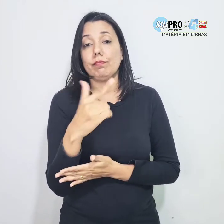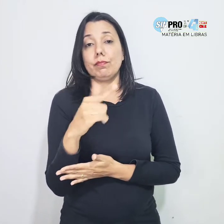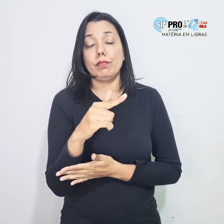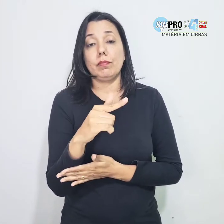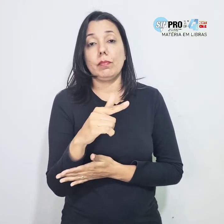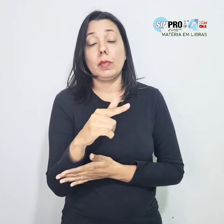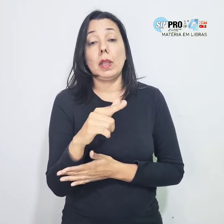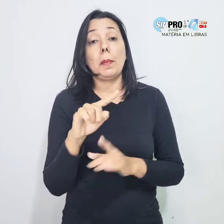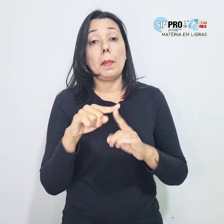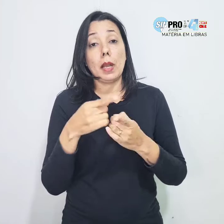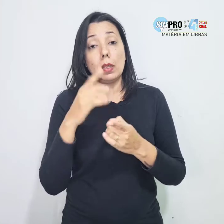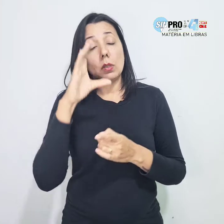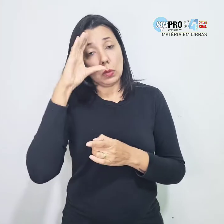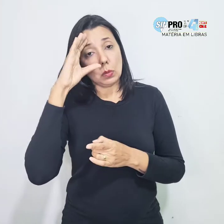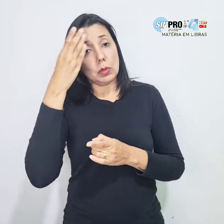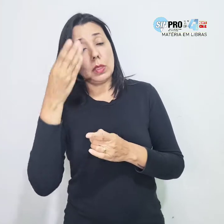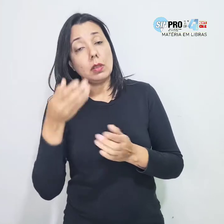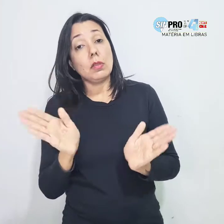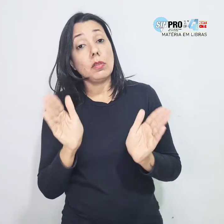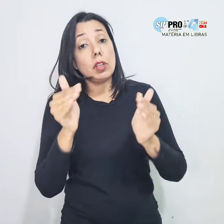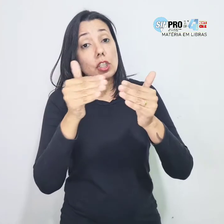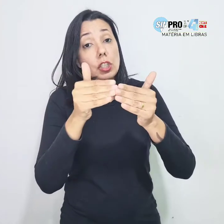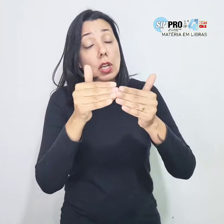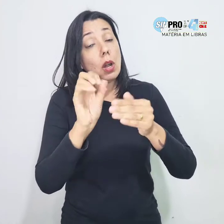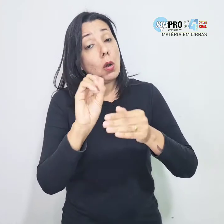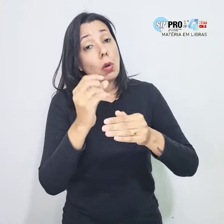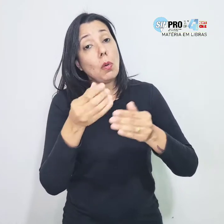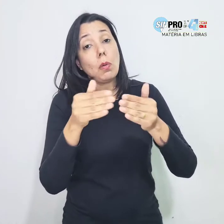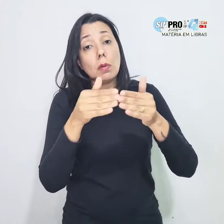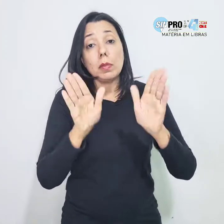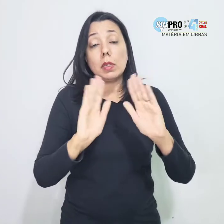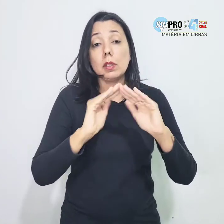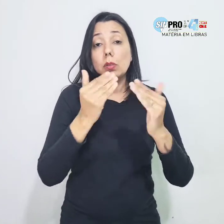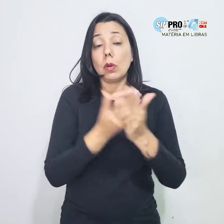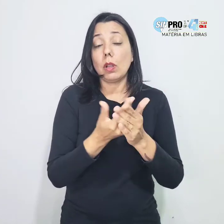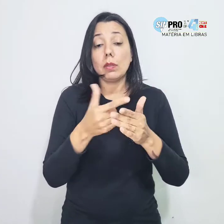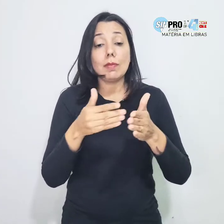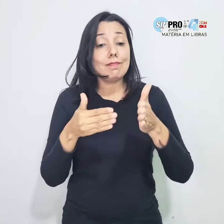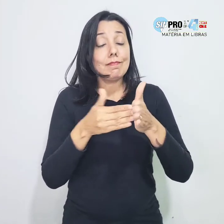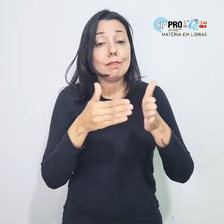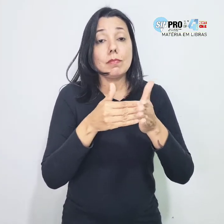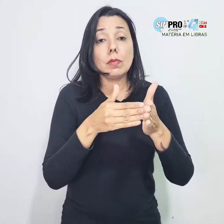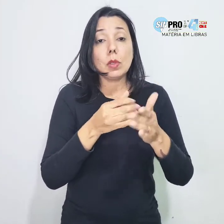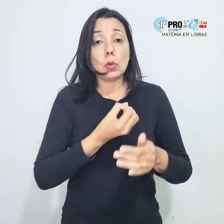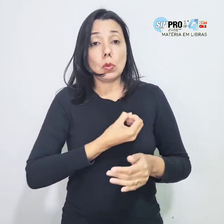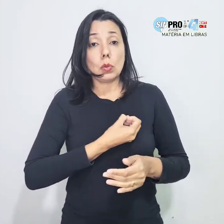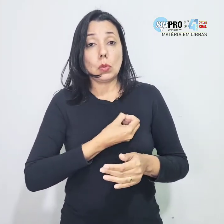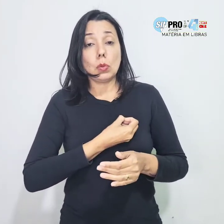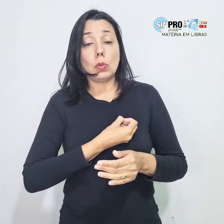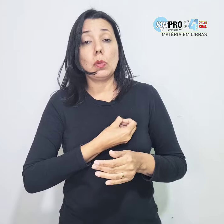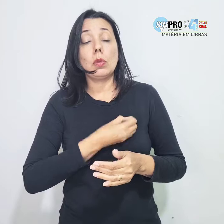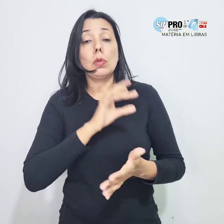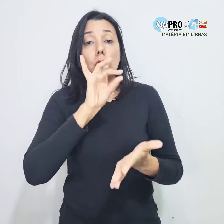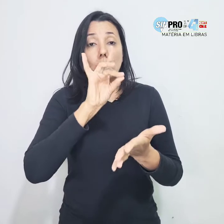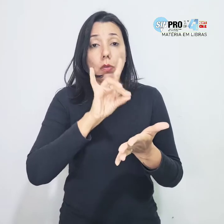Em conclusão, fechar ou não escolas não teve impacto mensurável no número de casos confirmados em